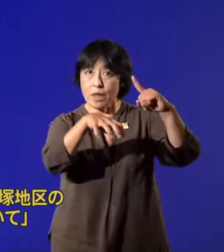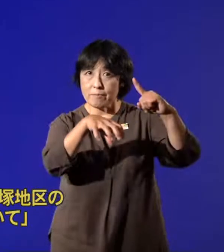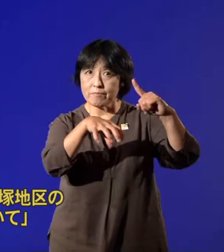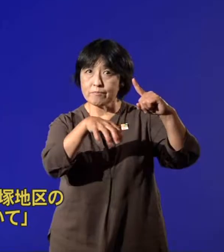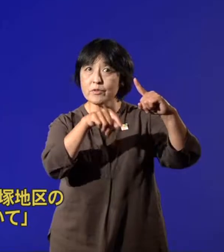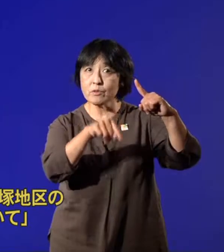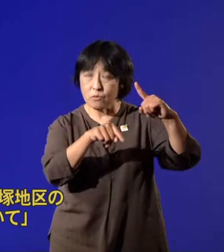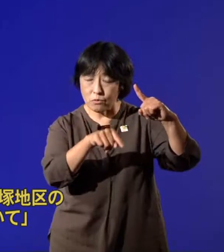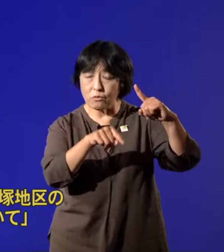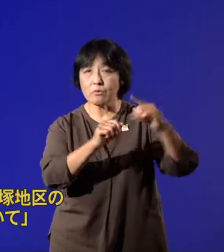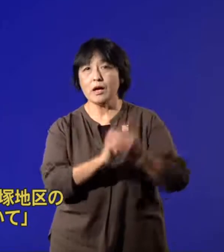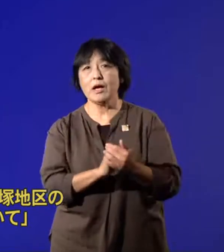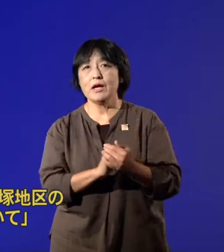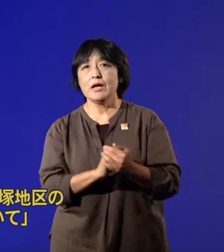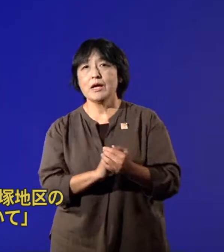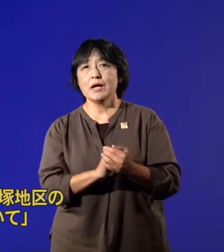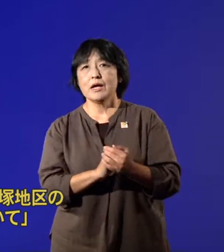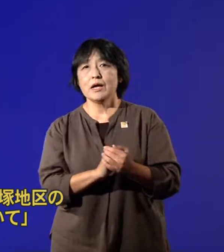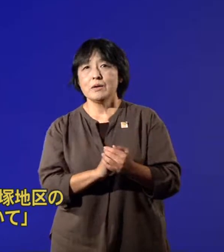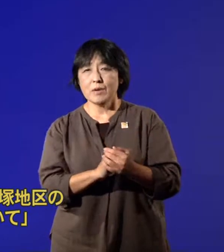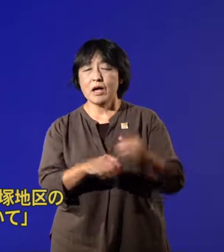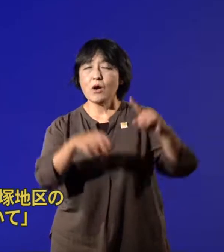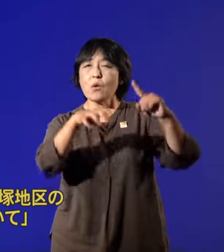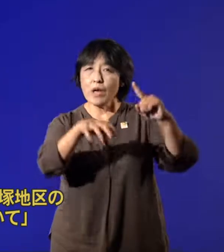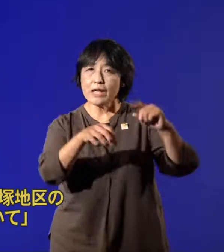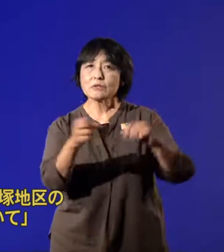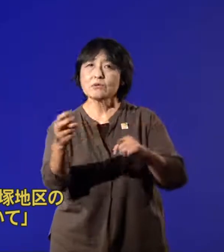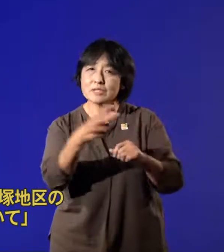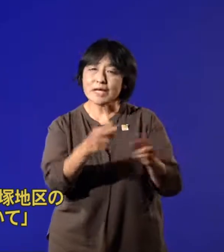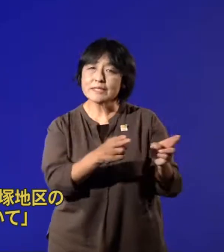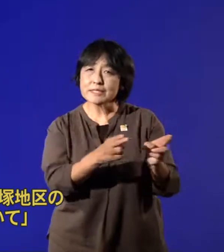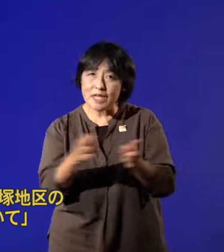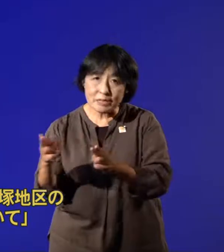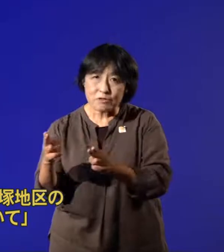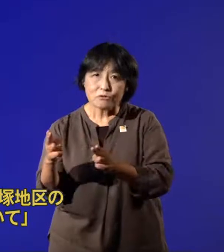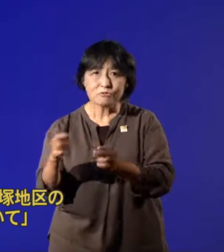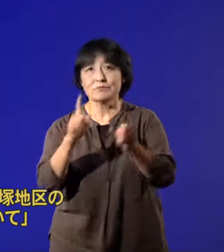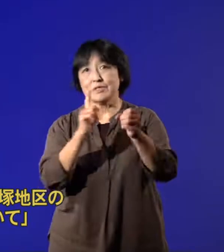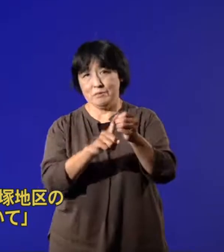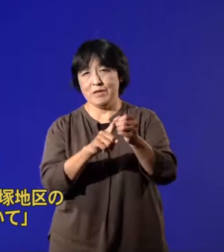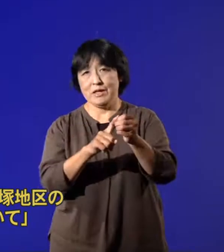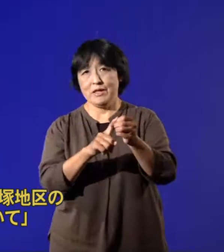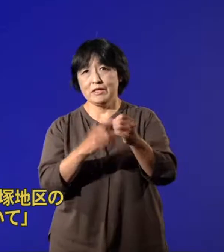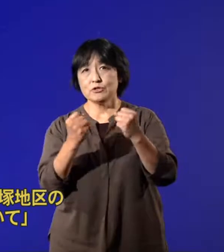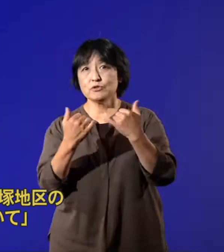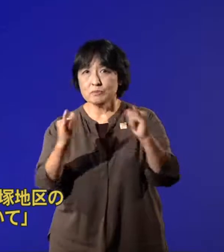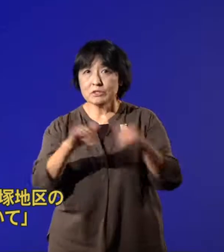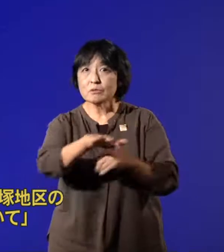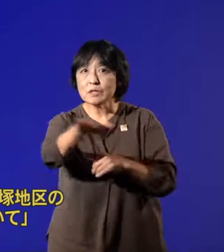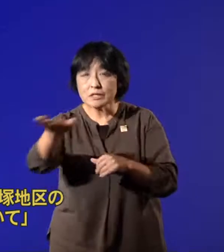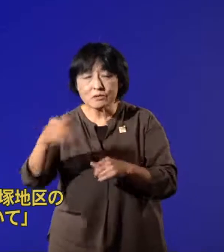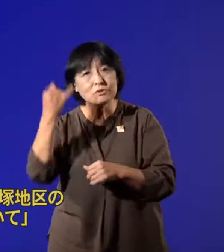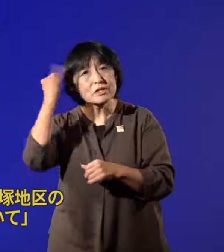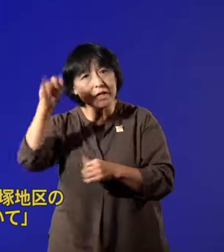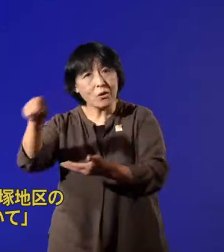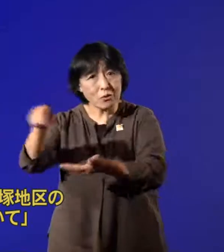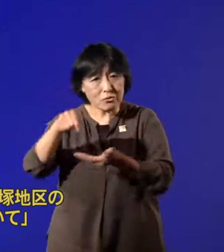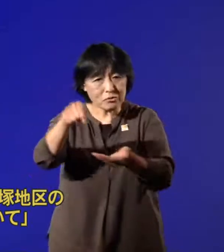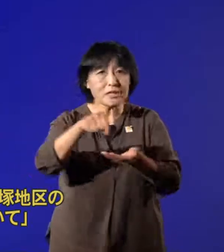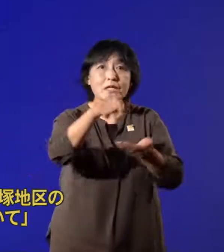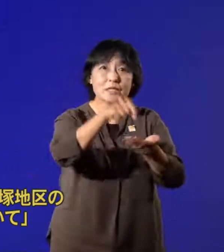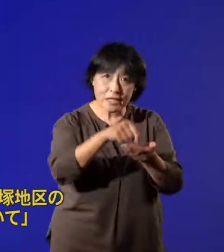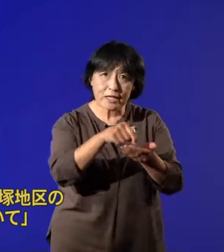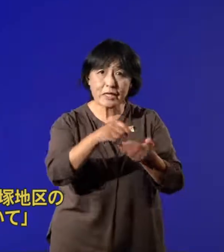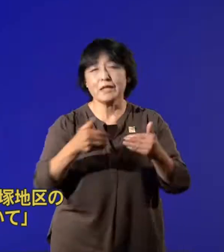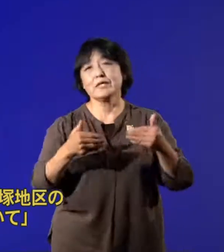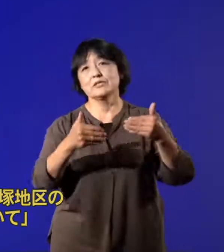ね、まあ、せっかく公園の再整備をするということでありますので、まあ、住民の皆さんのご意見を取り入れながらですね、これを進め